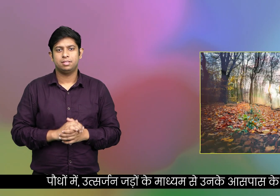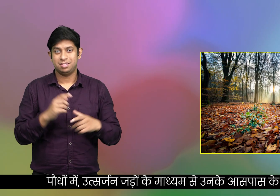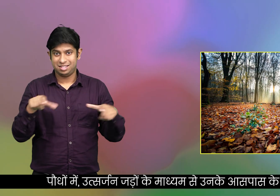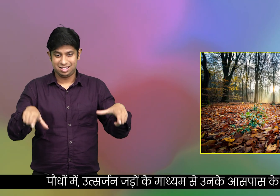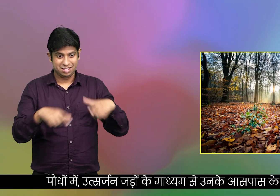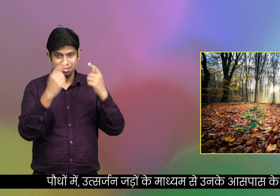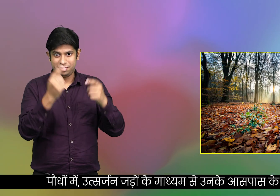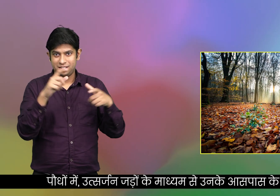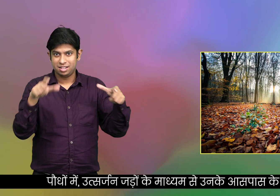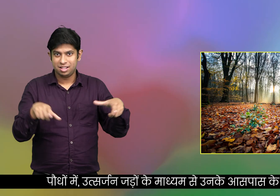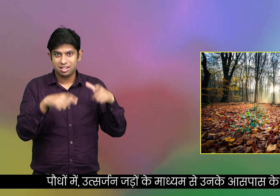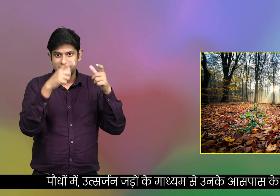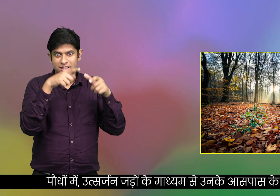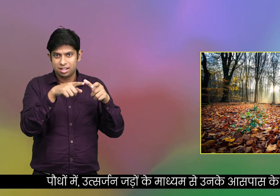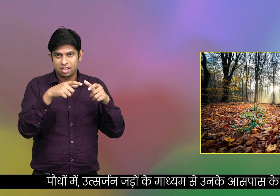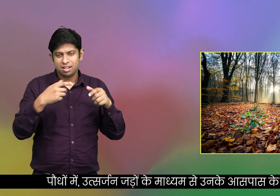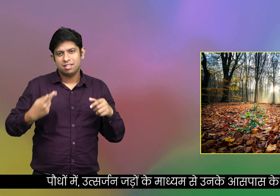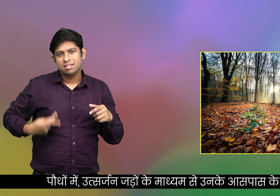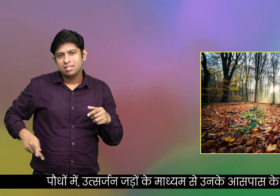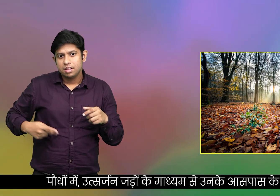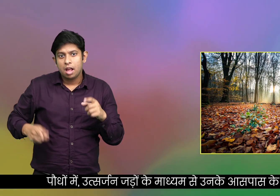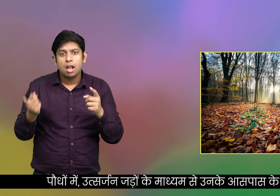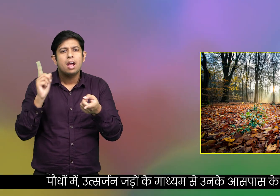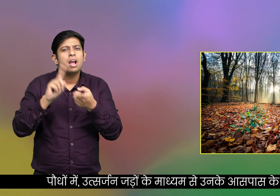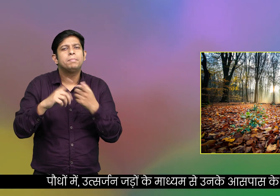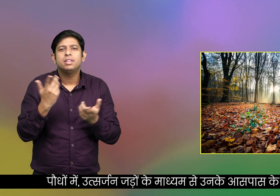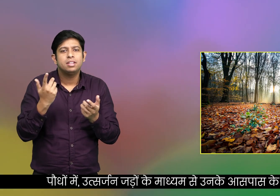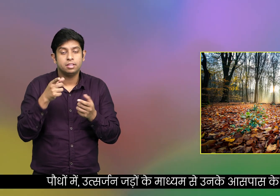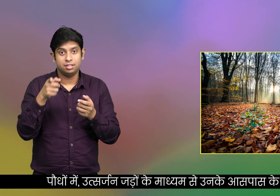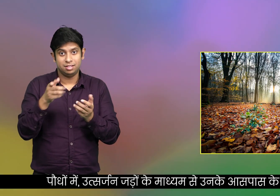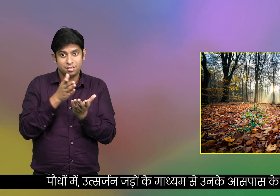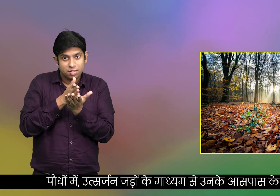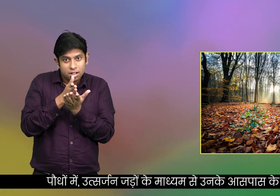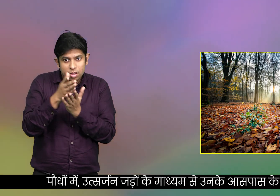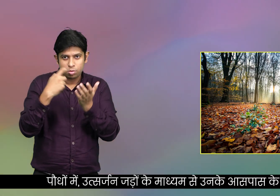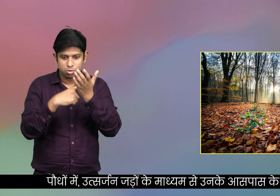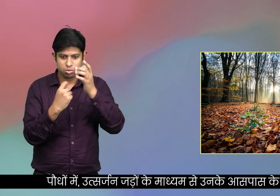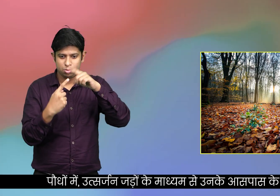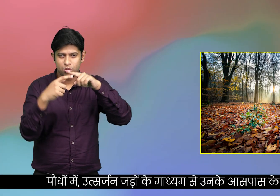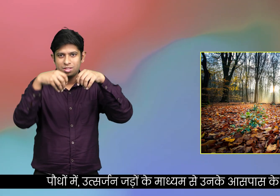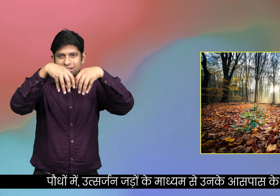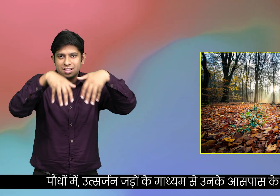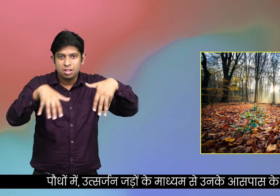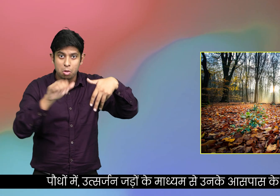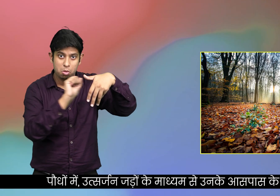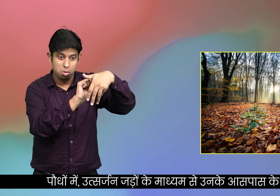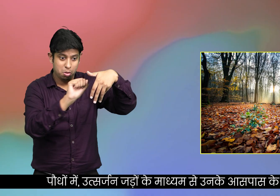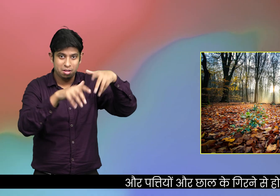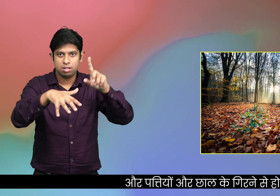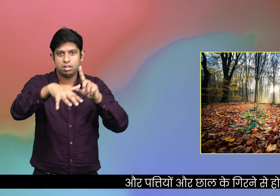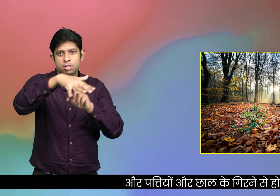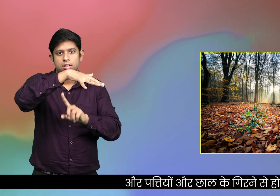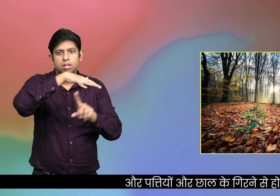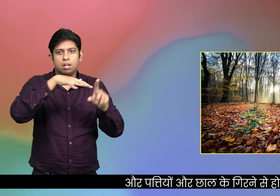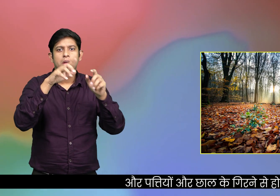पौधों में उत्सर्जन जड़ों के माध्यम से उनके आसपास के परिवेश में होते हैं और पत्तियों